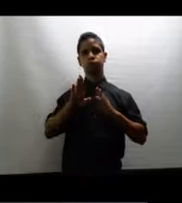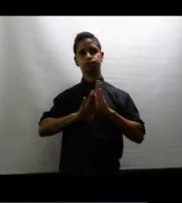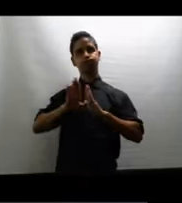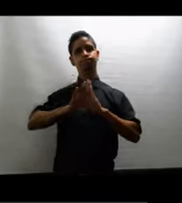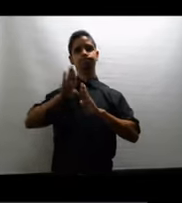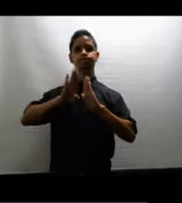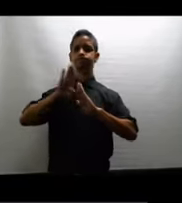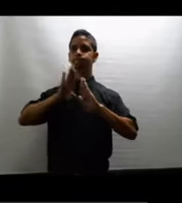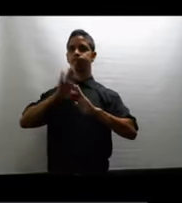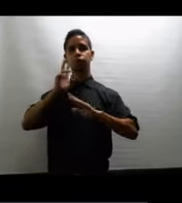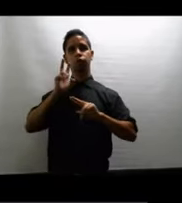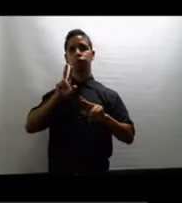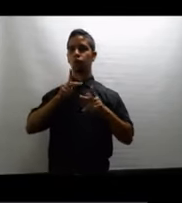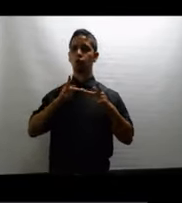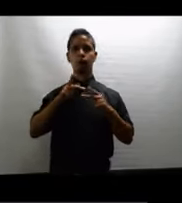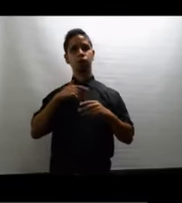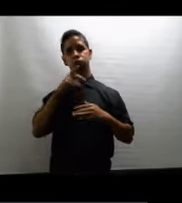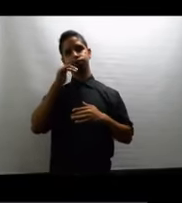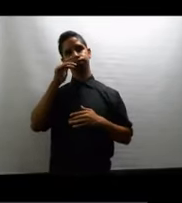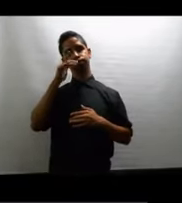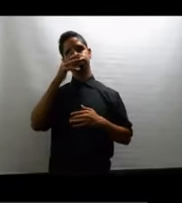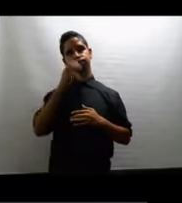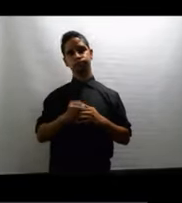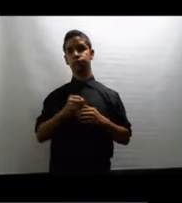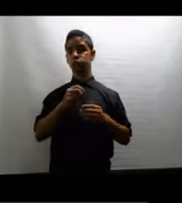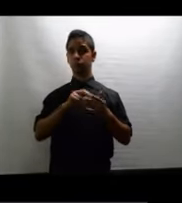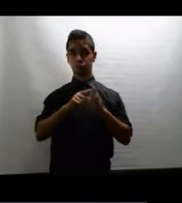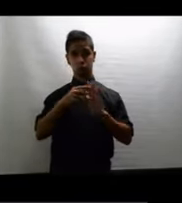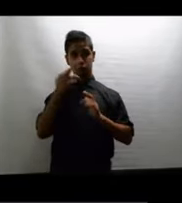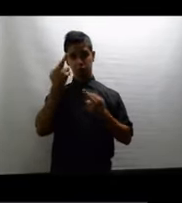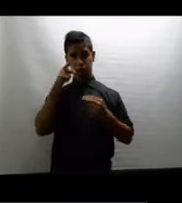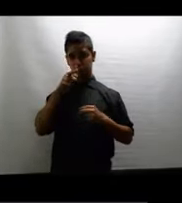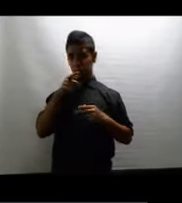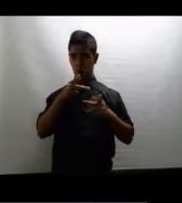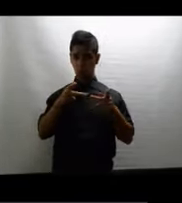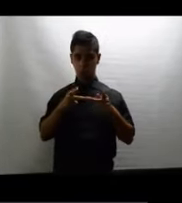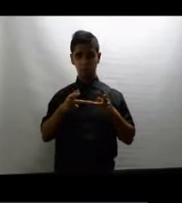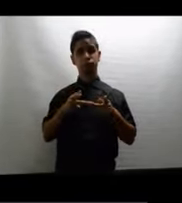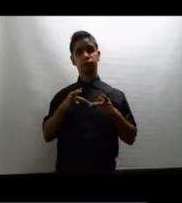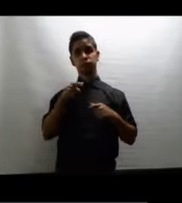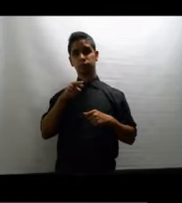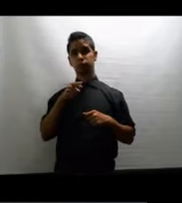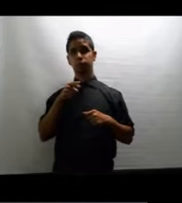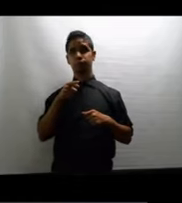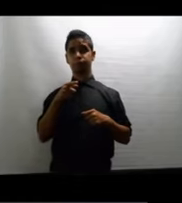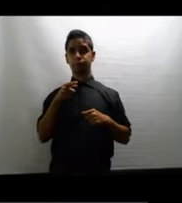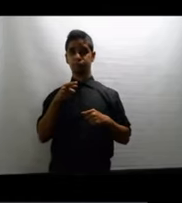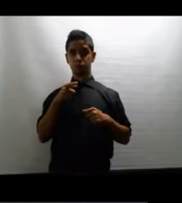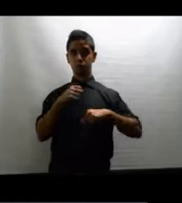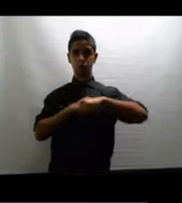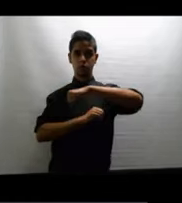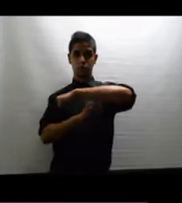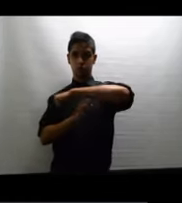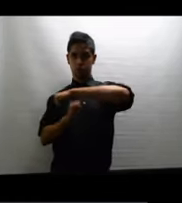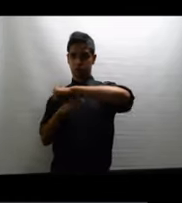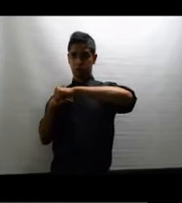y se enamoraron de ese local. Y ahí, por ese local, pasaron no solo por la tarima, que